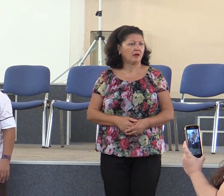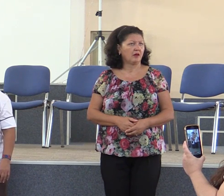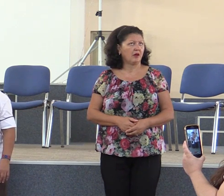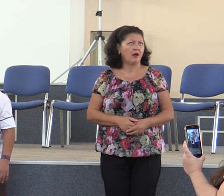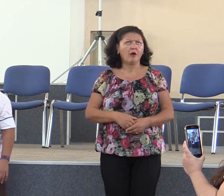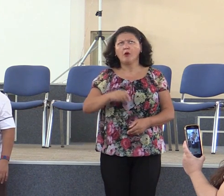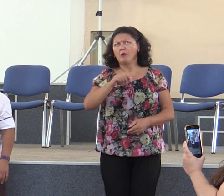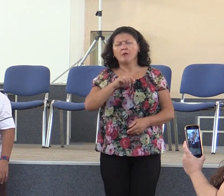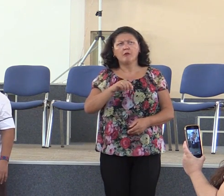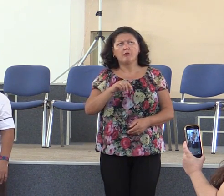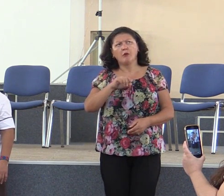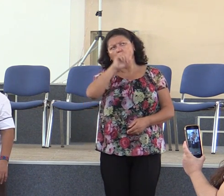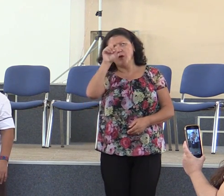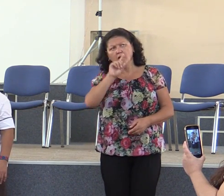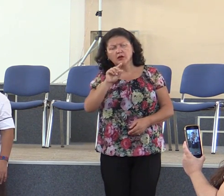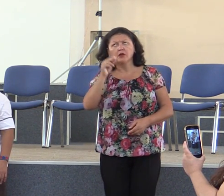Oare Dumnezeu